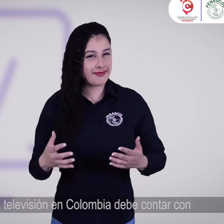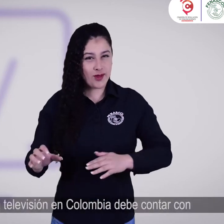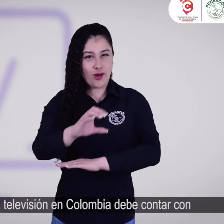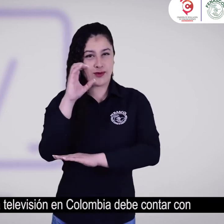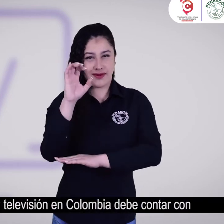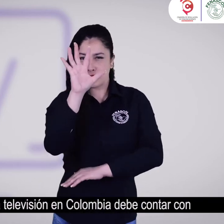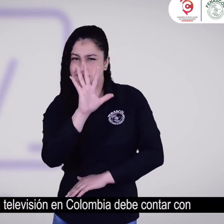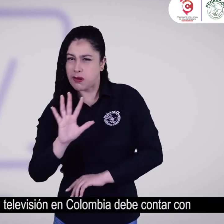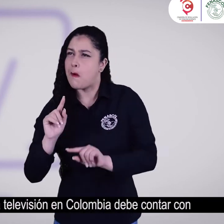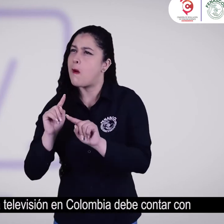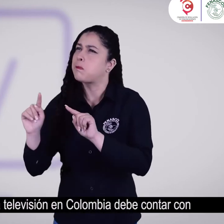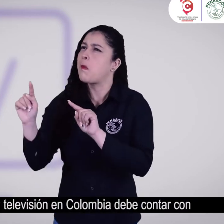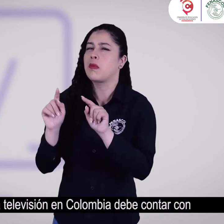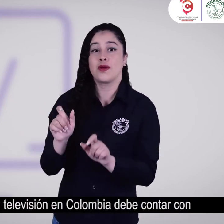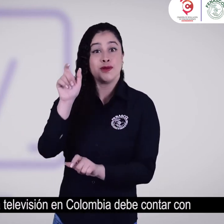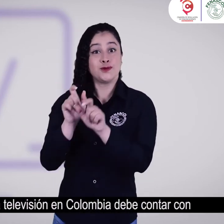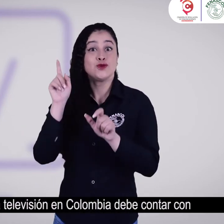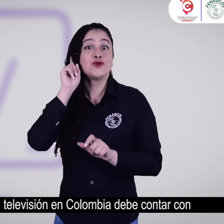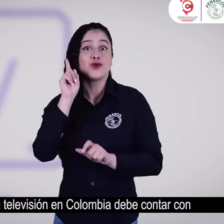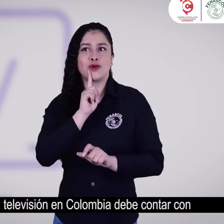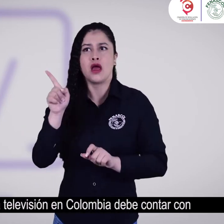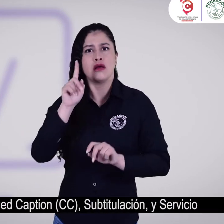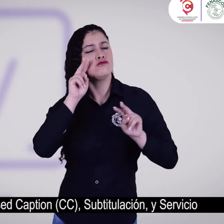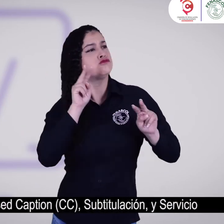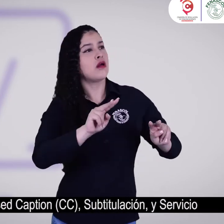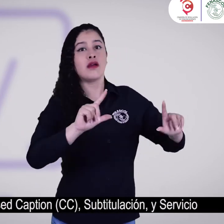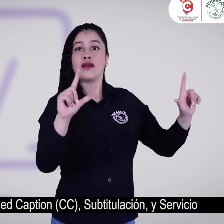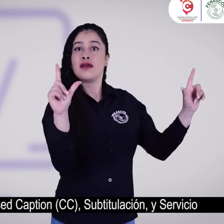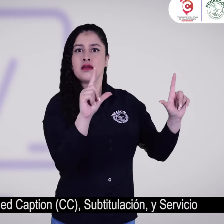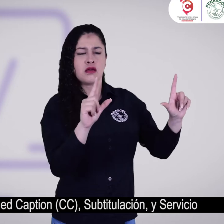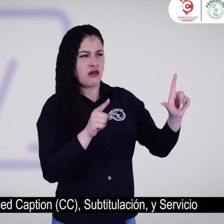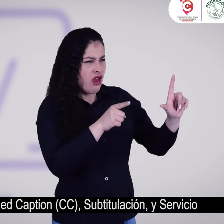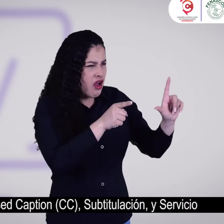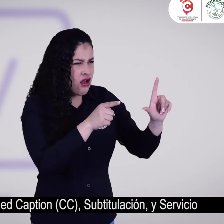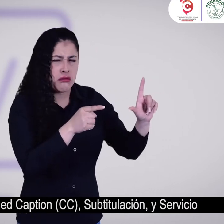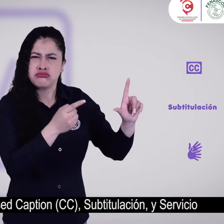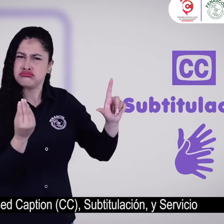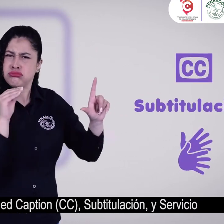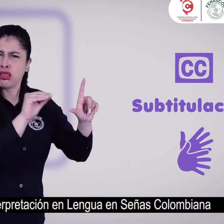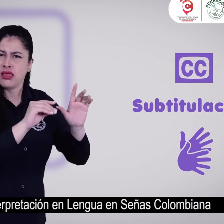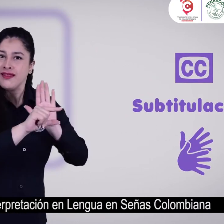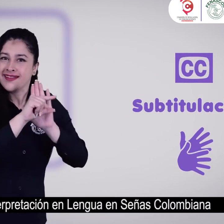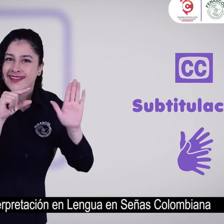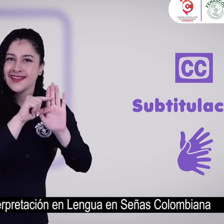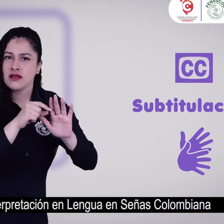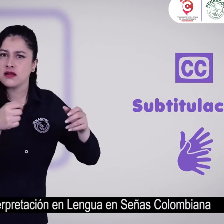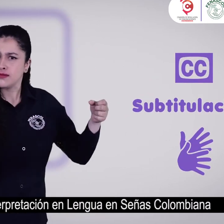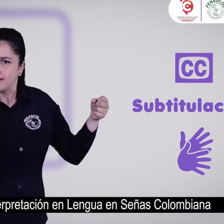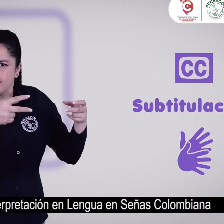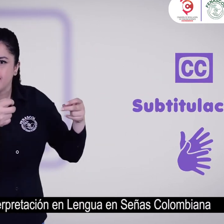La televisión en Colombia debe contar con Club Caption, subtitulación y servicio de interpretación en lengua de señas